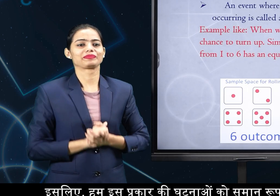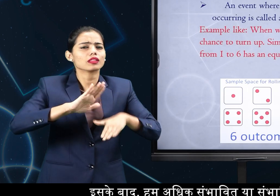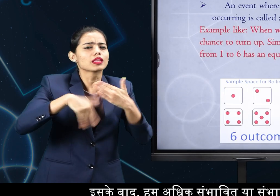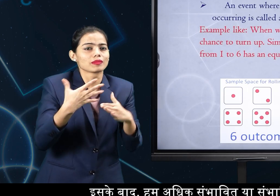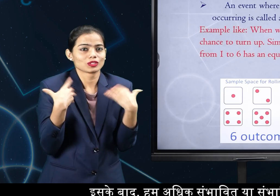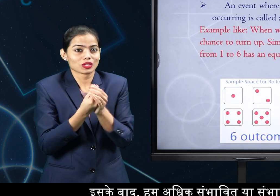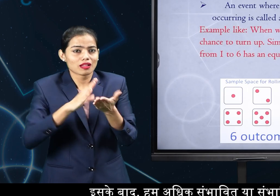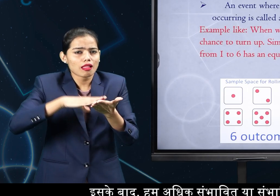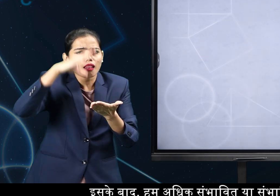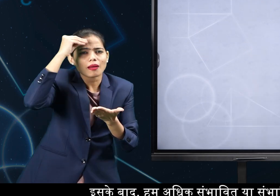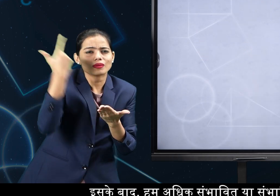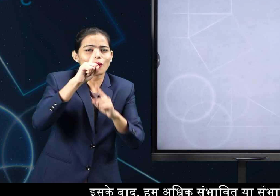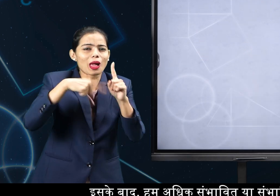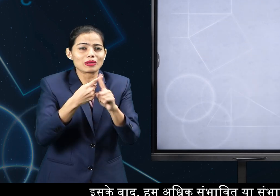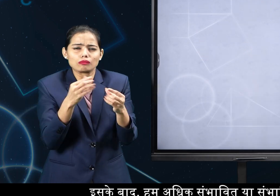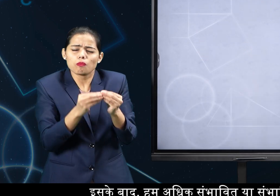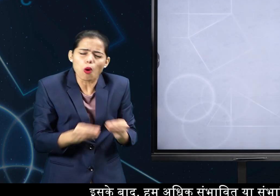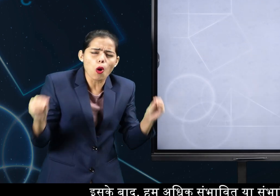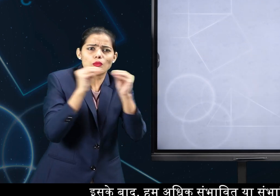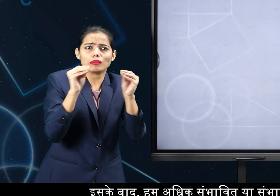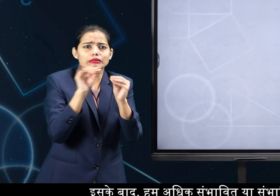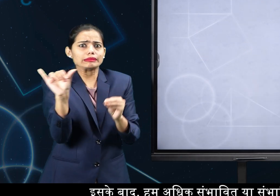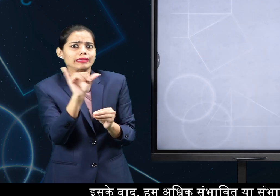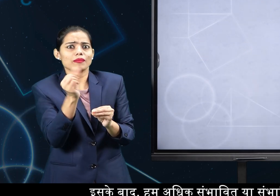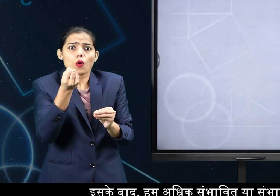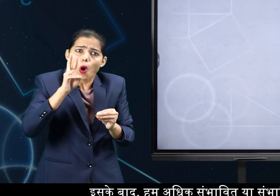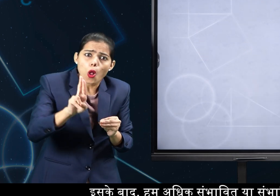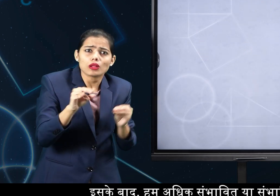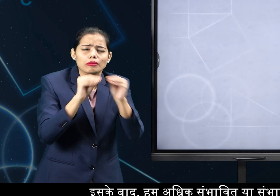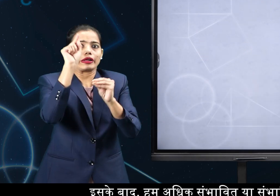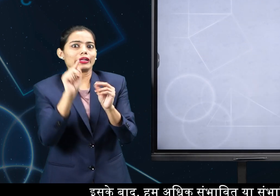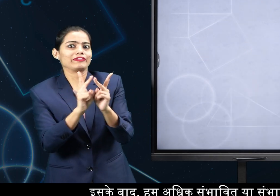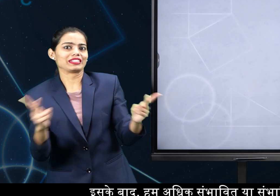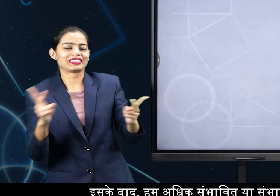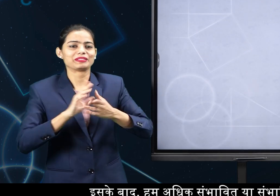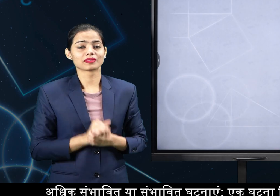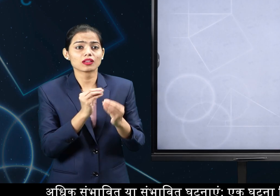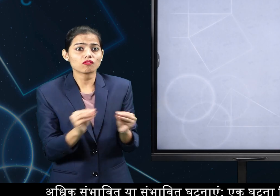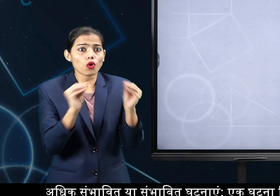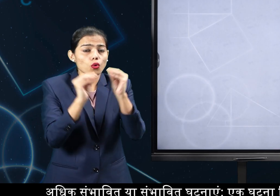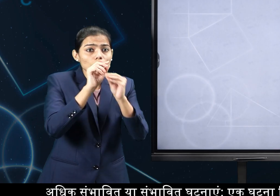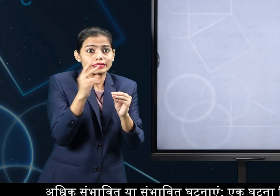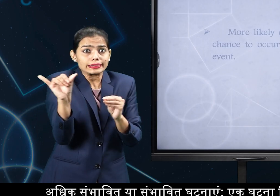इसके बाद हम अधिक संभावित या संभावित घटनाओं के बारे में जानेंगे। अधिक संभावित